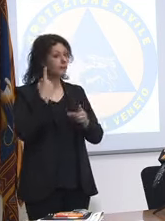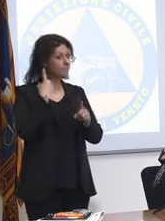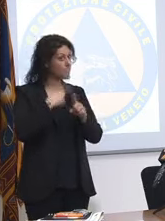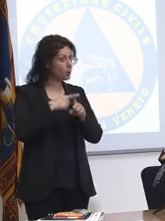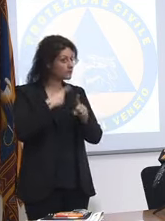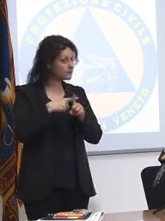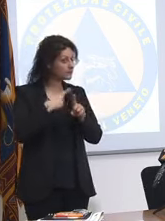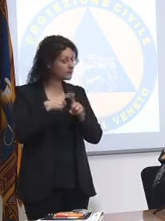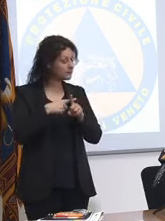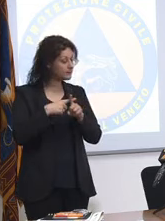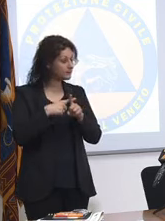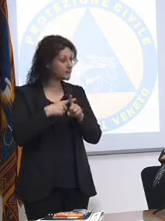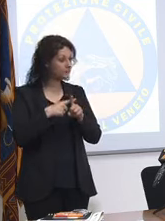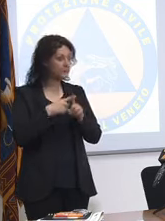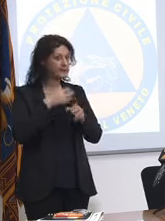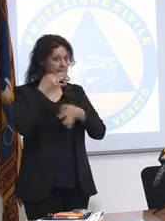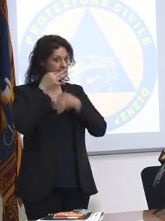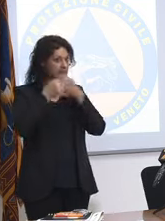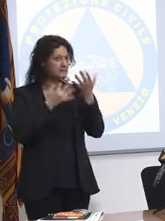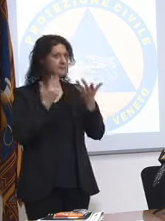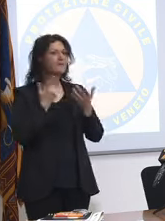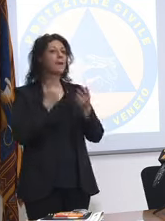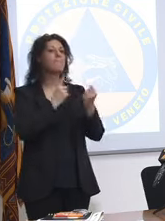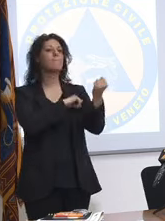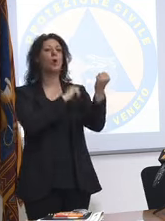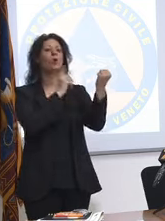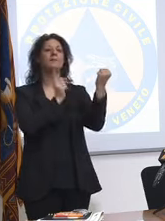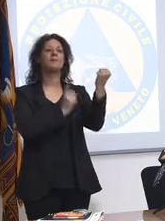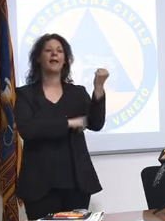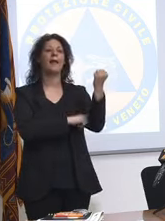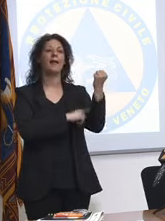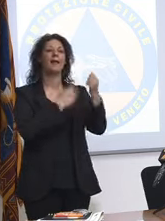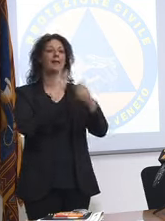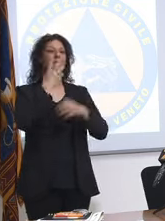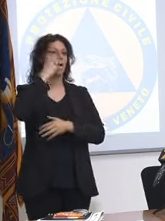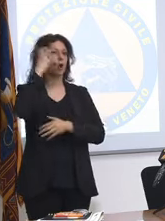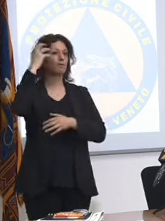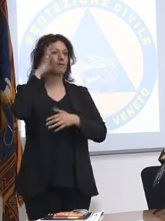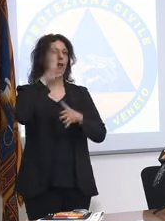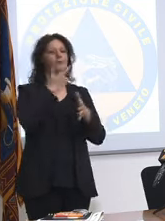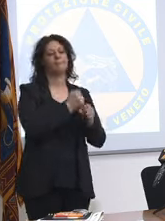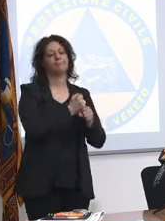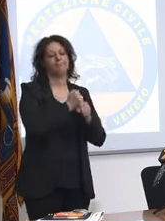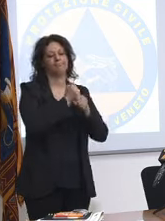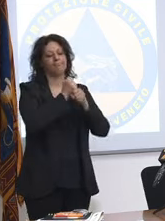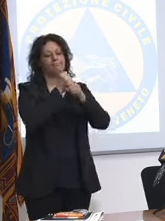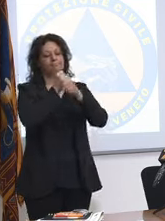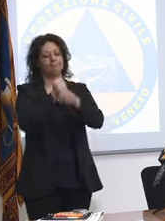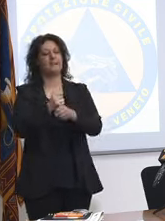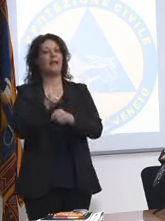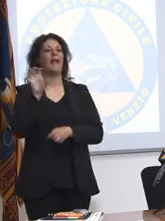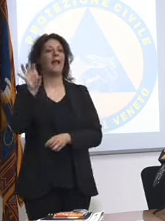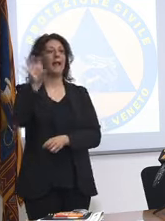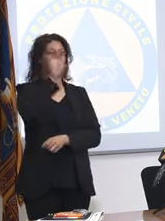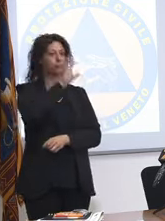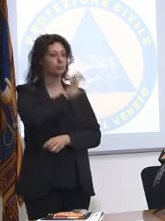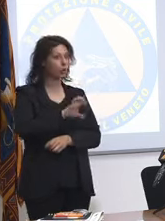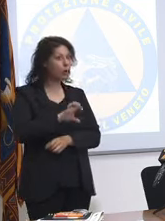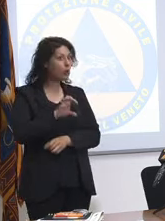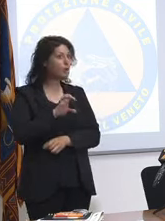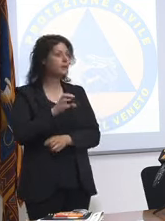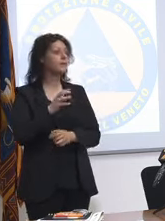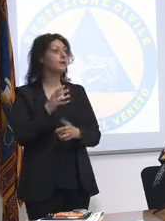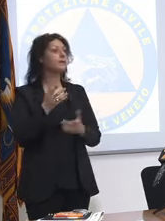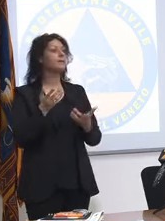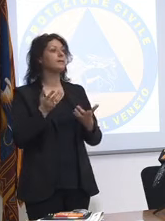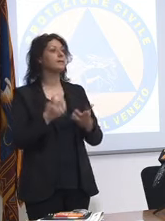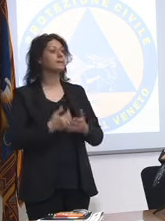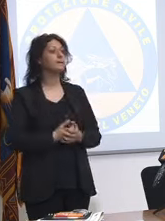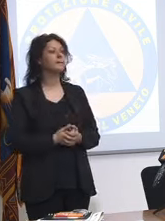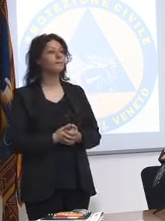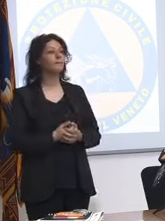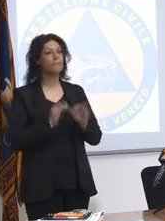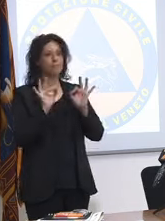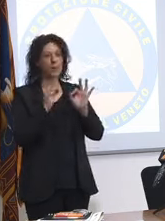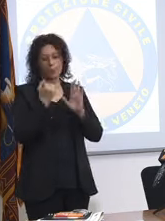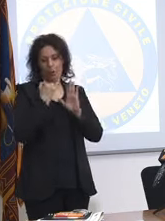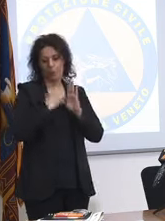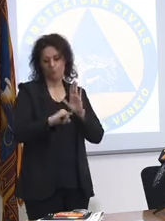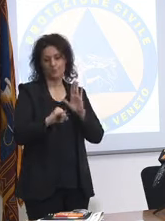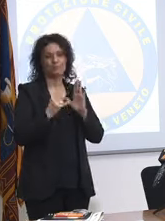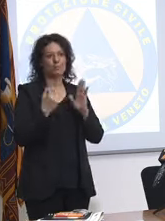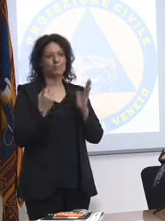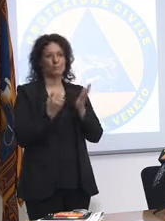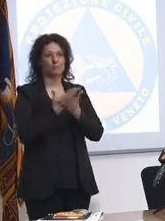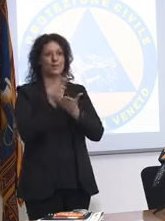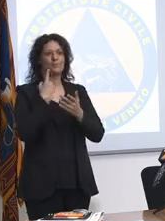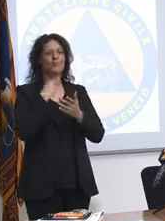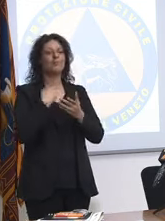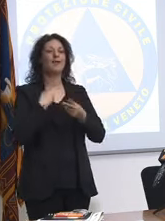poteri dallo Stato centrale alle regioni che hanno adottato poi delle ordinanze operative che, e soprattutto nell'ultimo caso, come